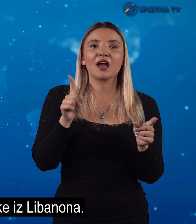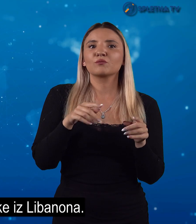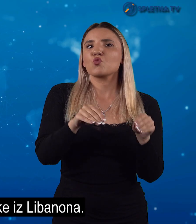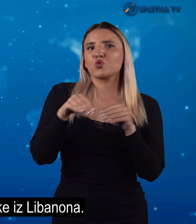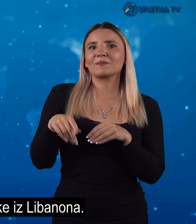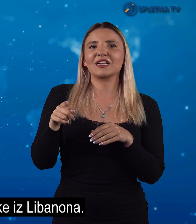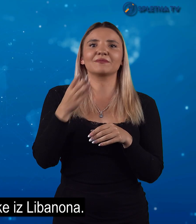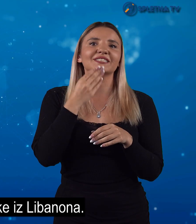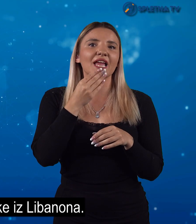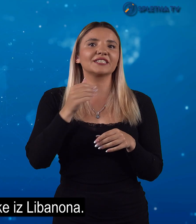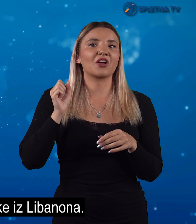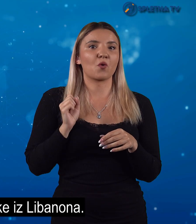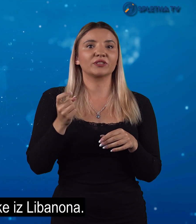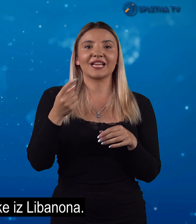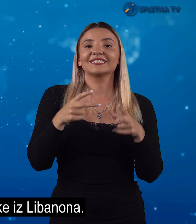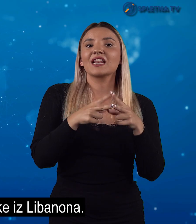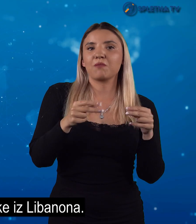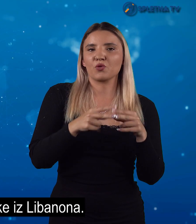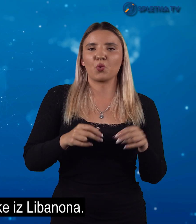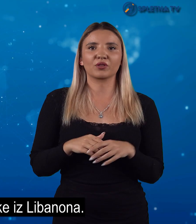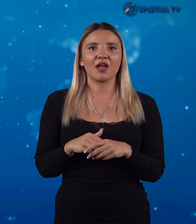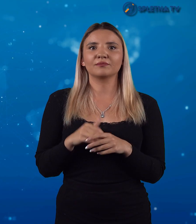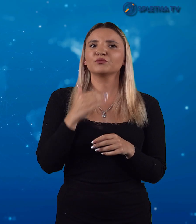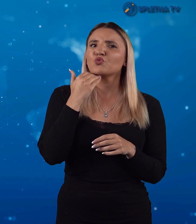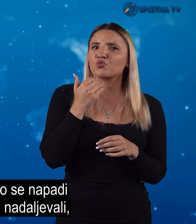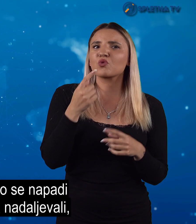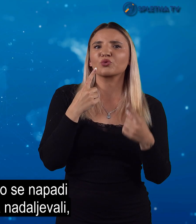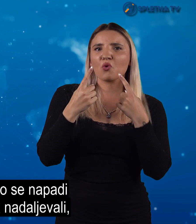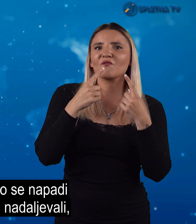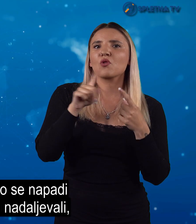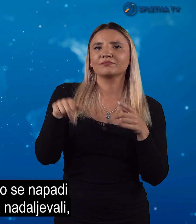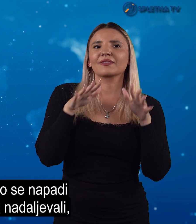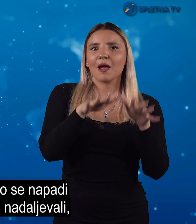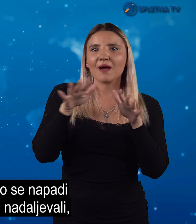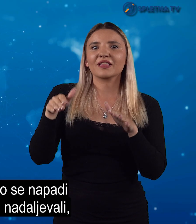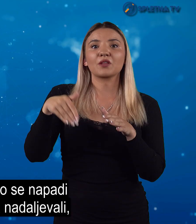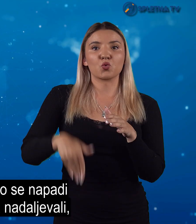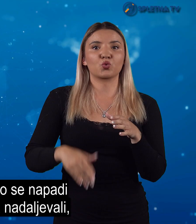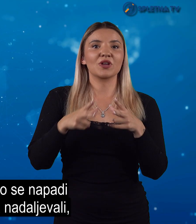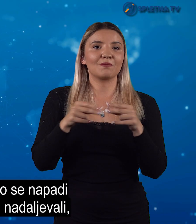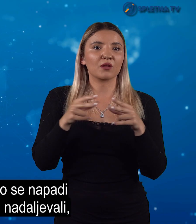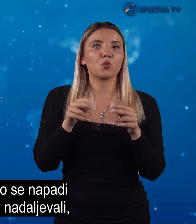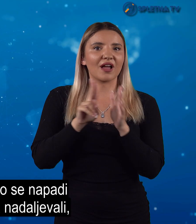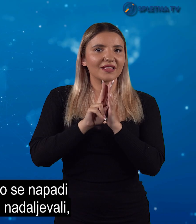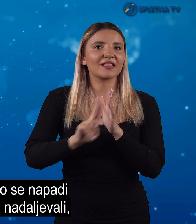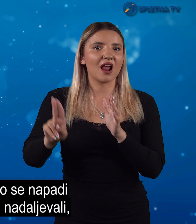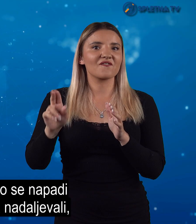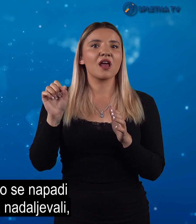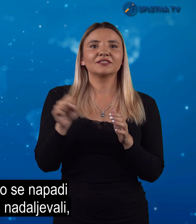umik izraelske vojske iz Libanona. Kljub dogovoru so se napadi na jugu Libanona nadaljevali,